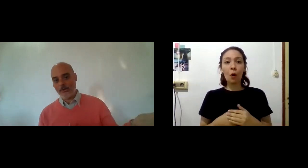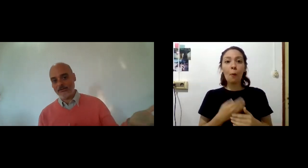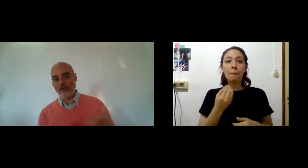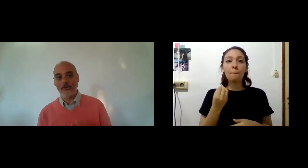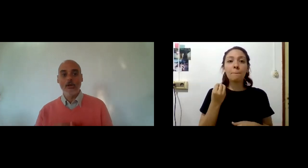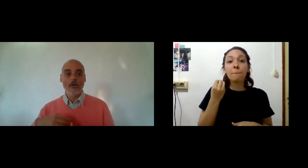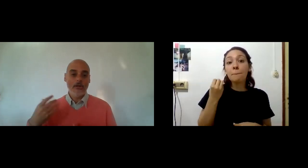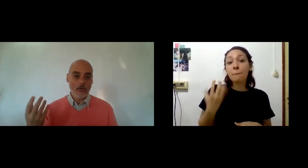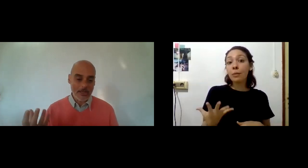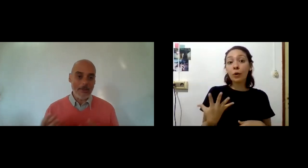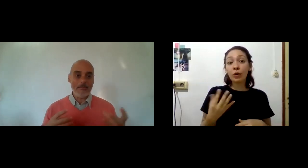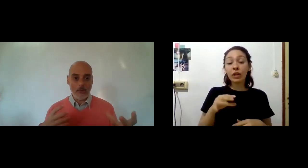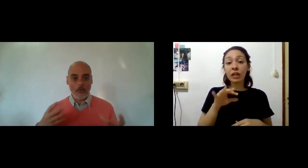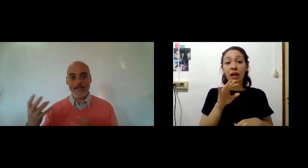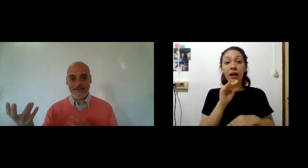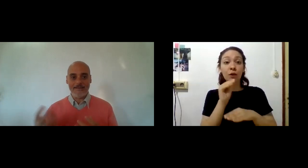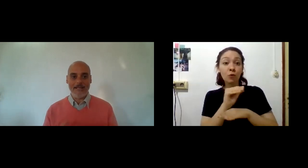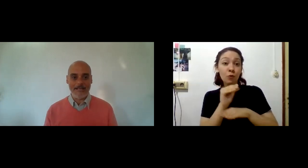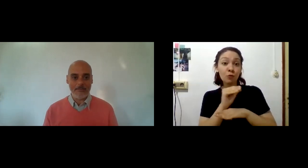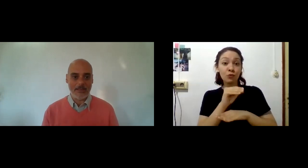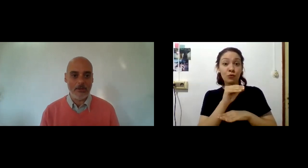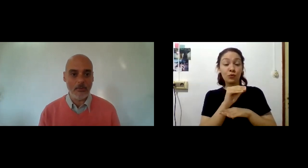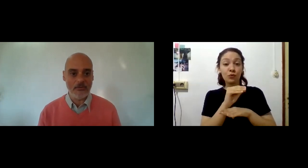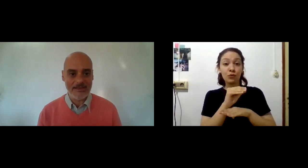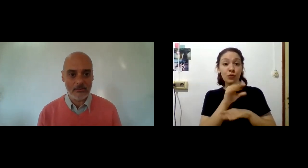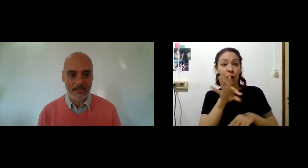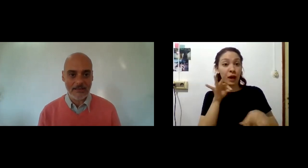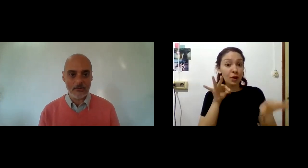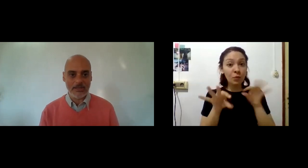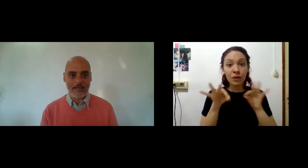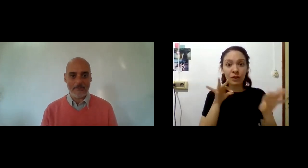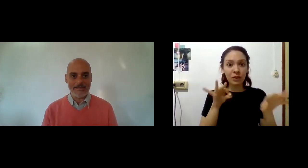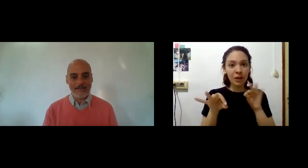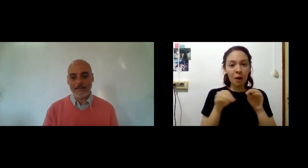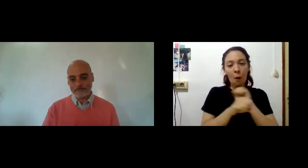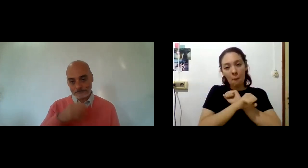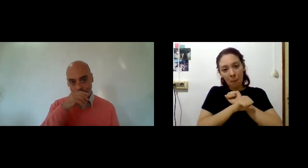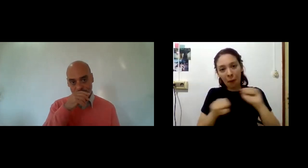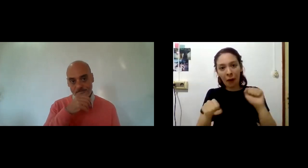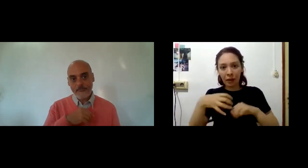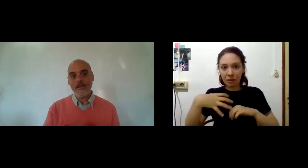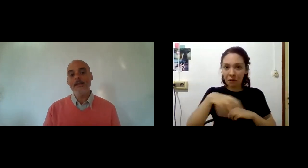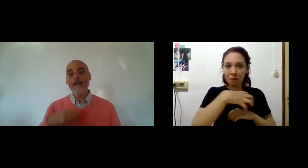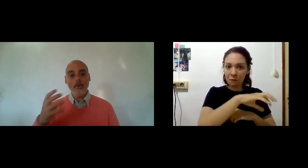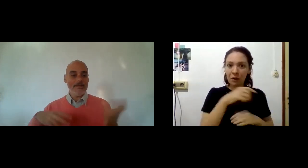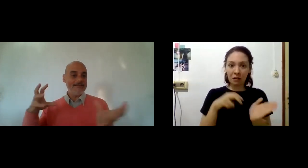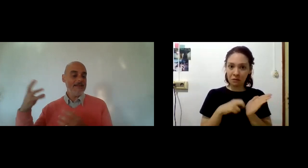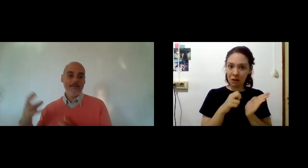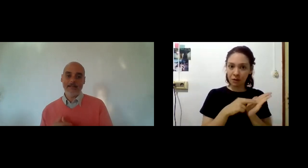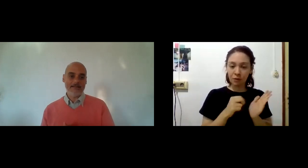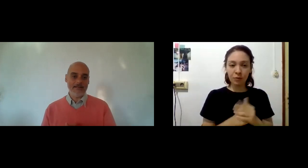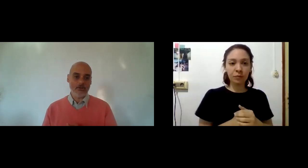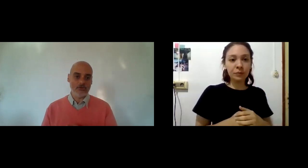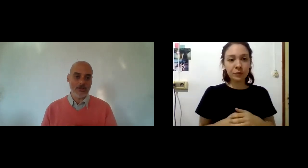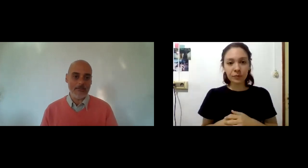ciencias de la educación, o capaz que podemos ver si ANEP también nos puede ofrecer alguna materia. Bueno, y